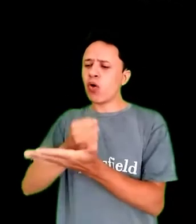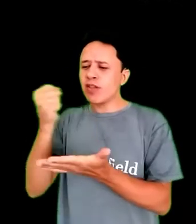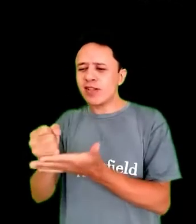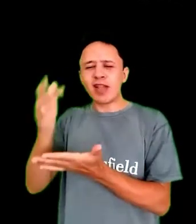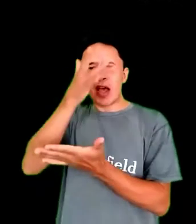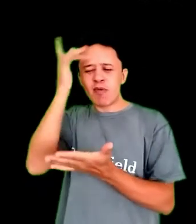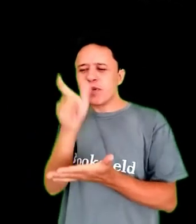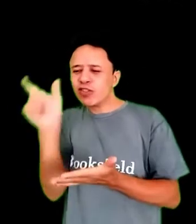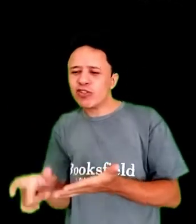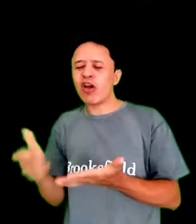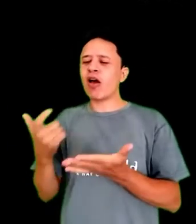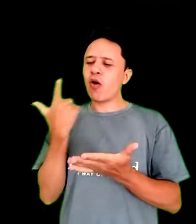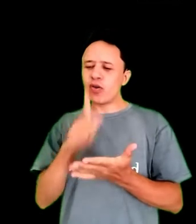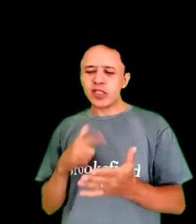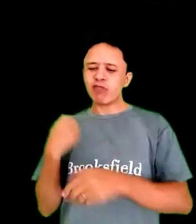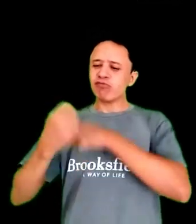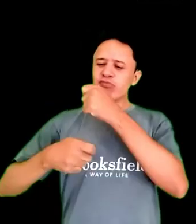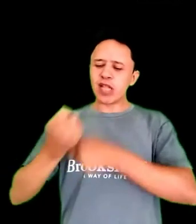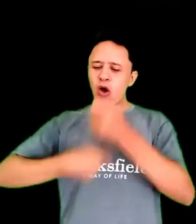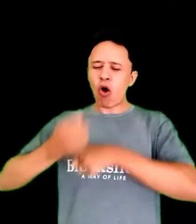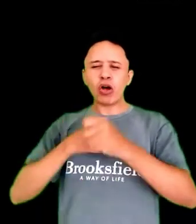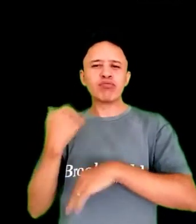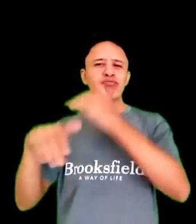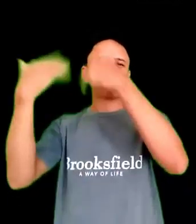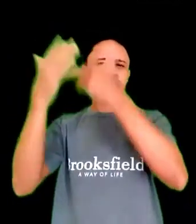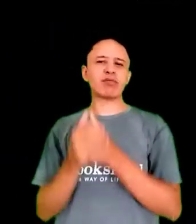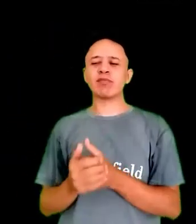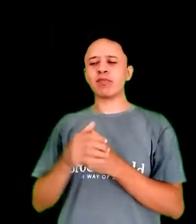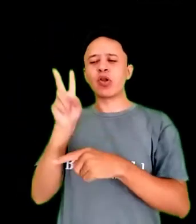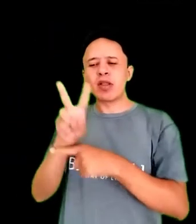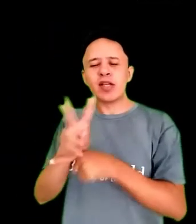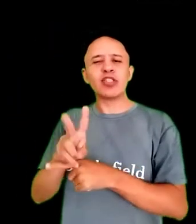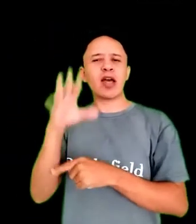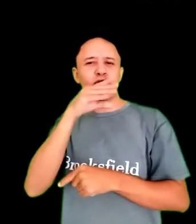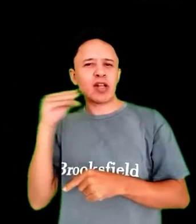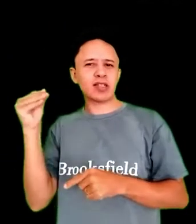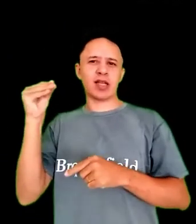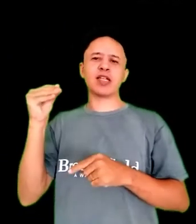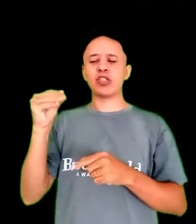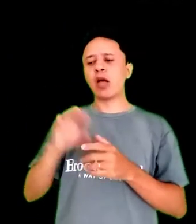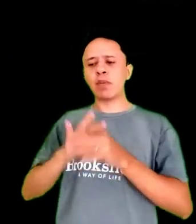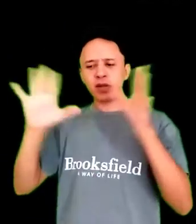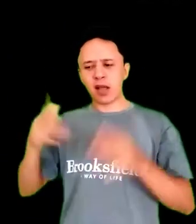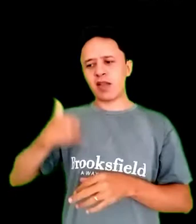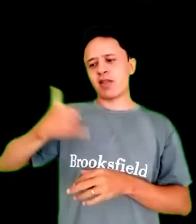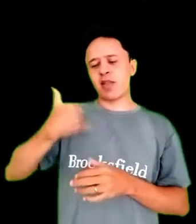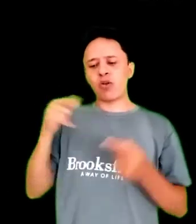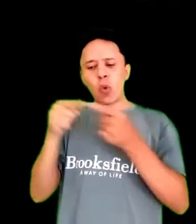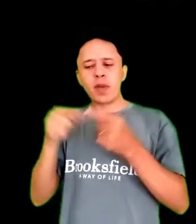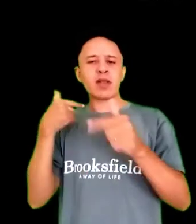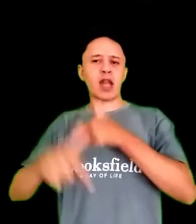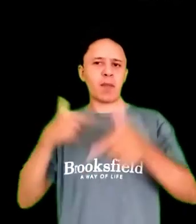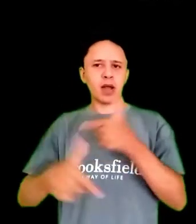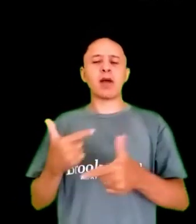a continuidade dos negócios, gerar oportunidades de trabalho protegido para adolescentes em idade permitida para o trabalho, combater o